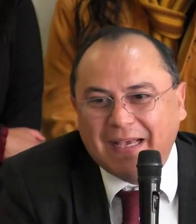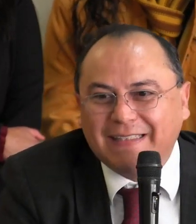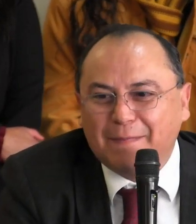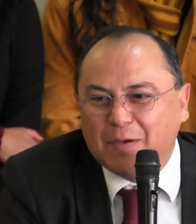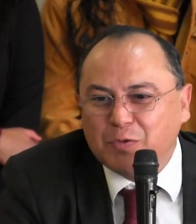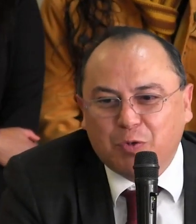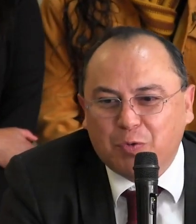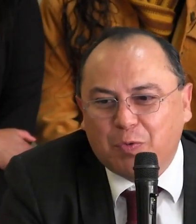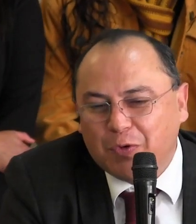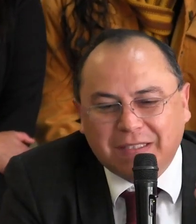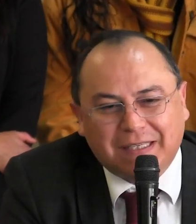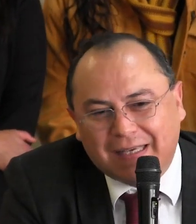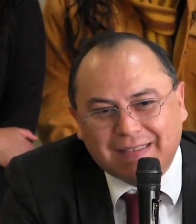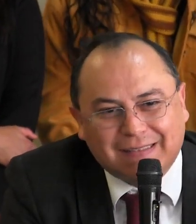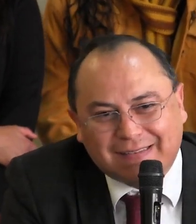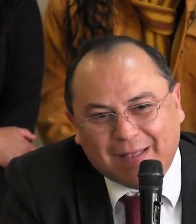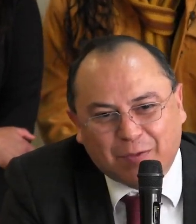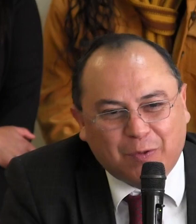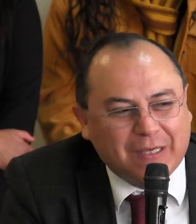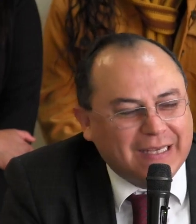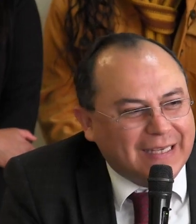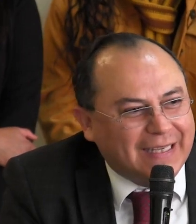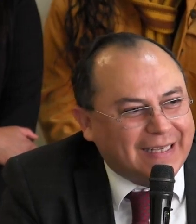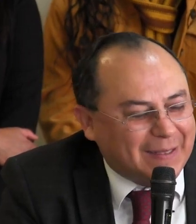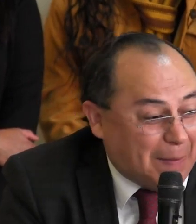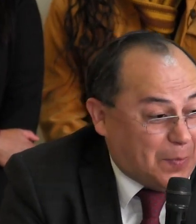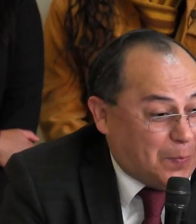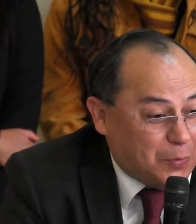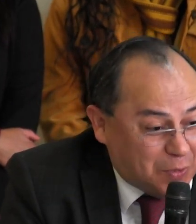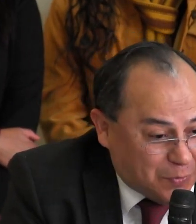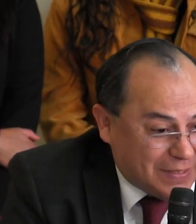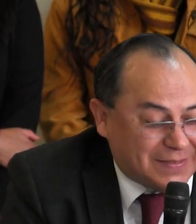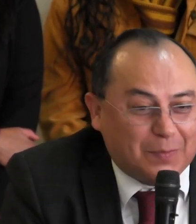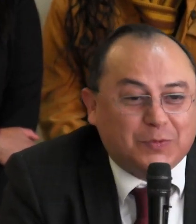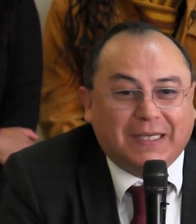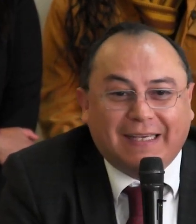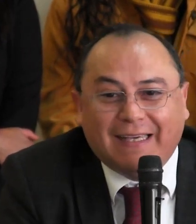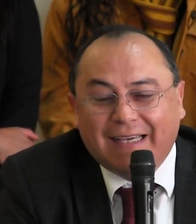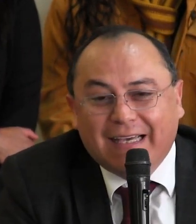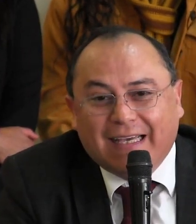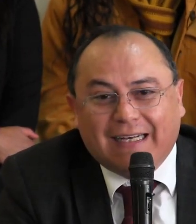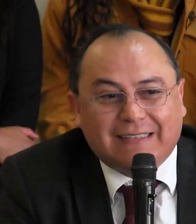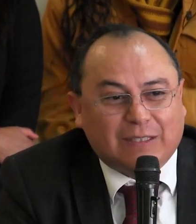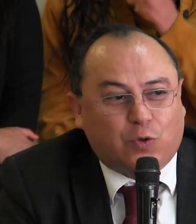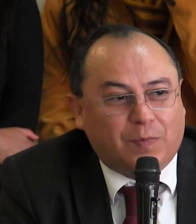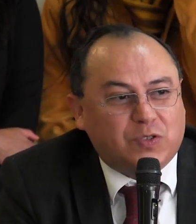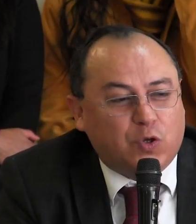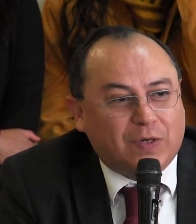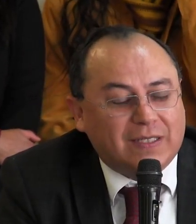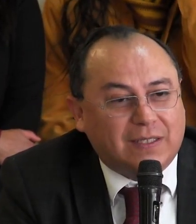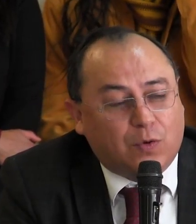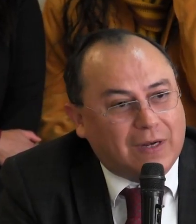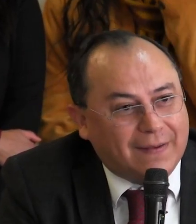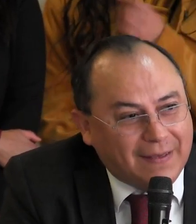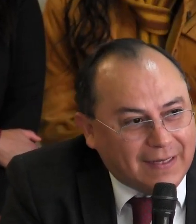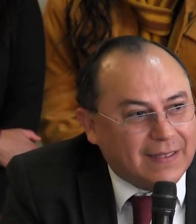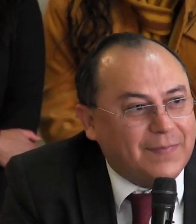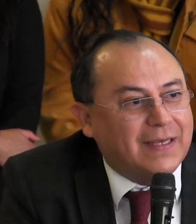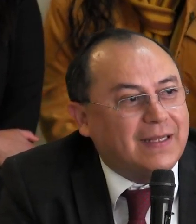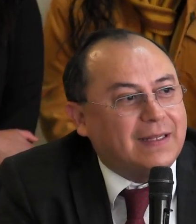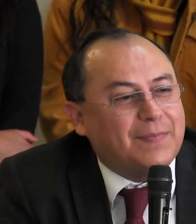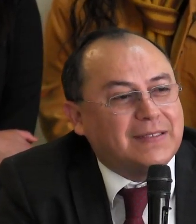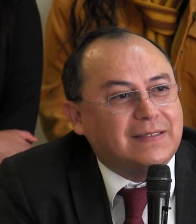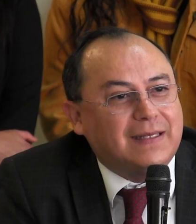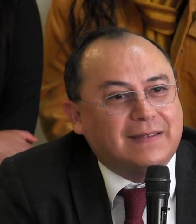Entonces, amigas y amigos, yo voy a seguir insistiendo a propósito que estamos aquí en estas comisiones y con la venia